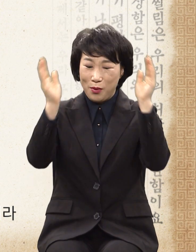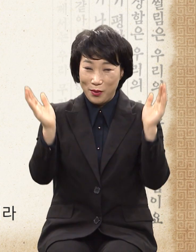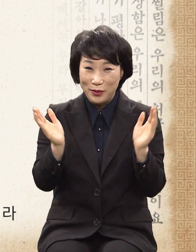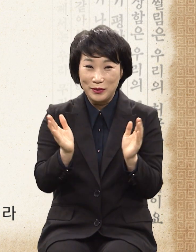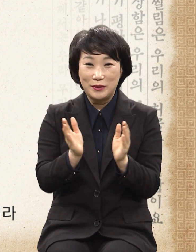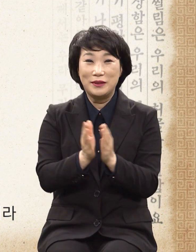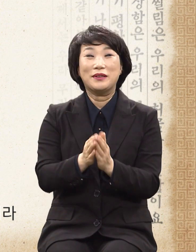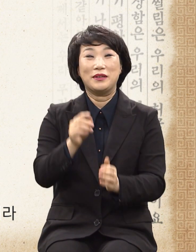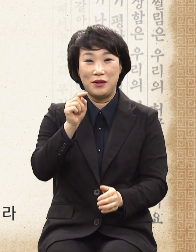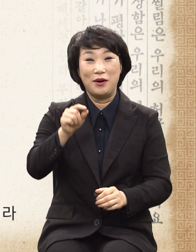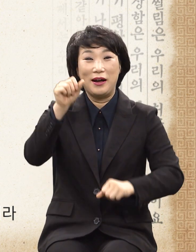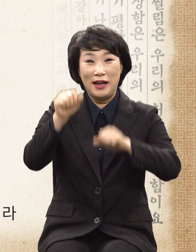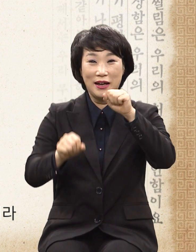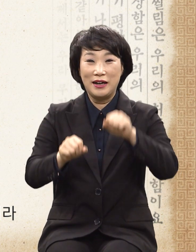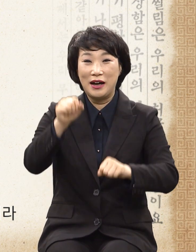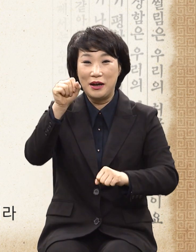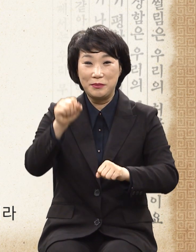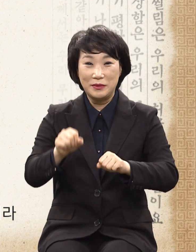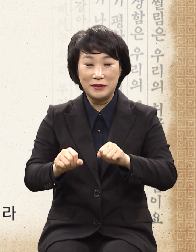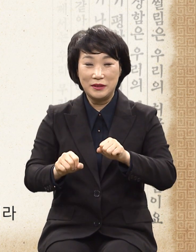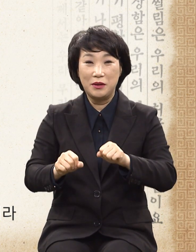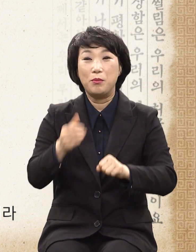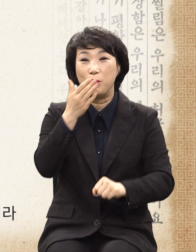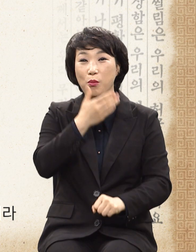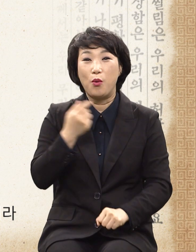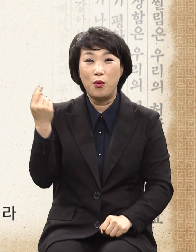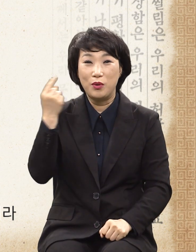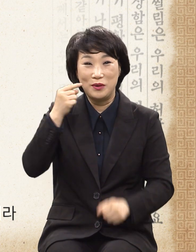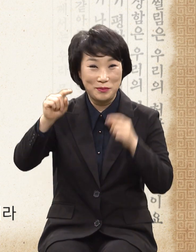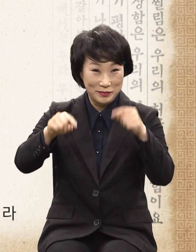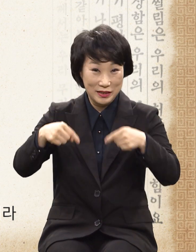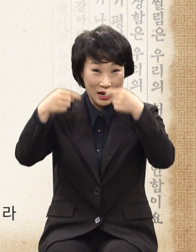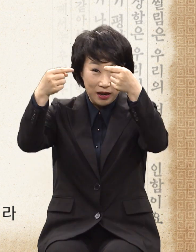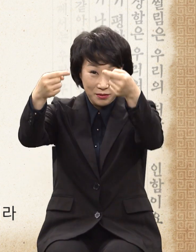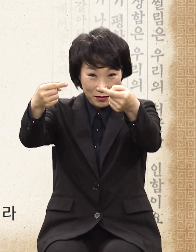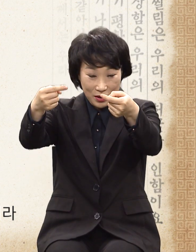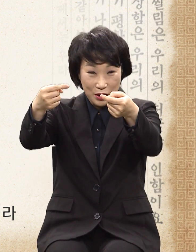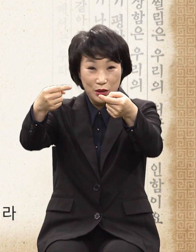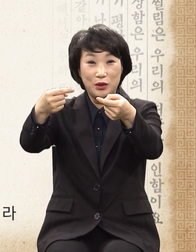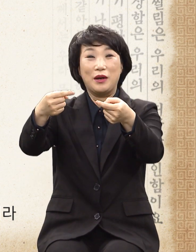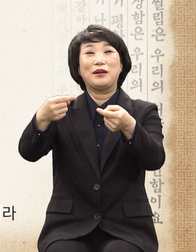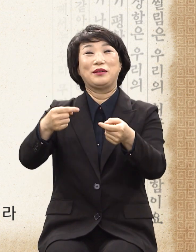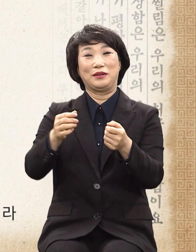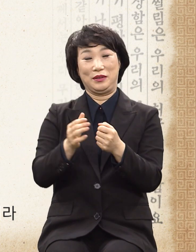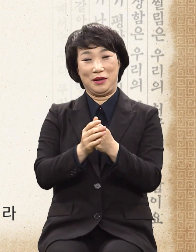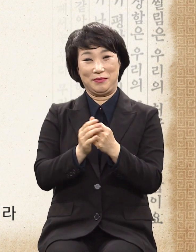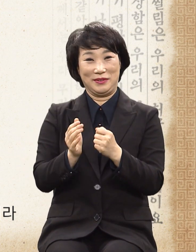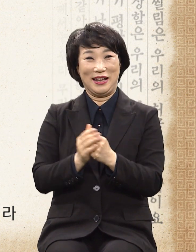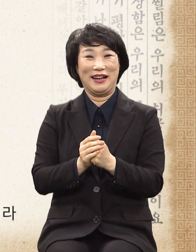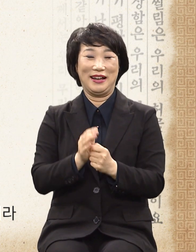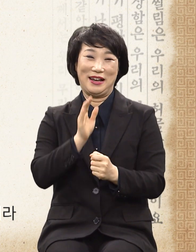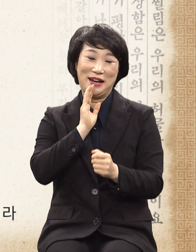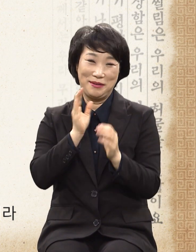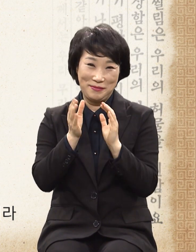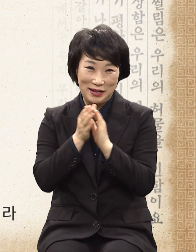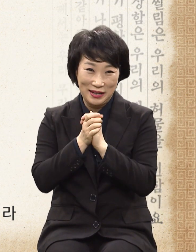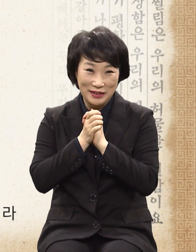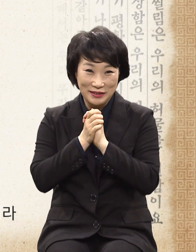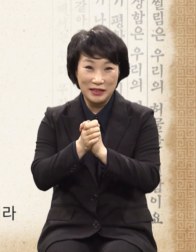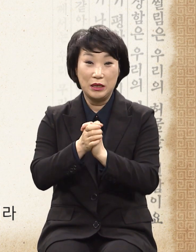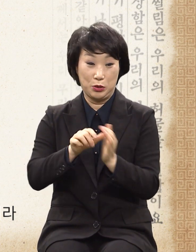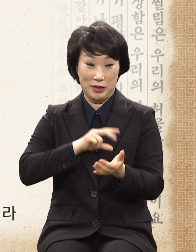모든 것을 행함은 복음에 참여하고자 함이라. 이와